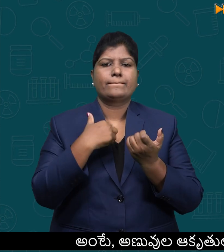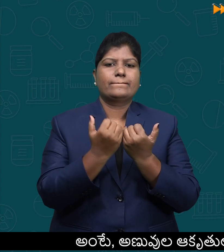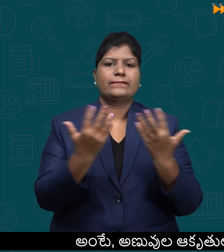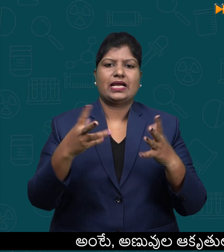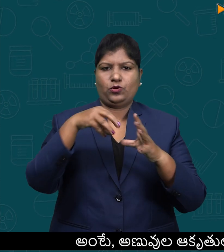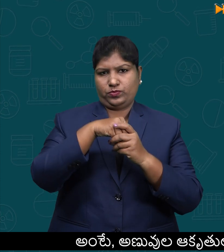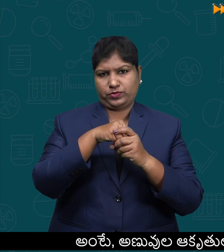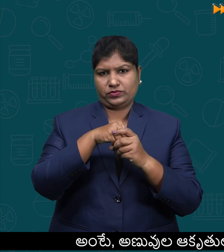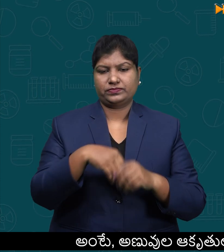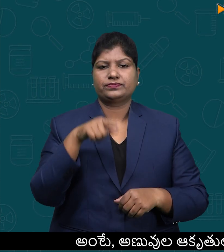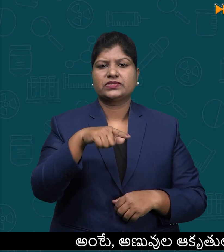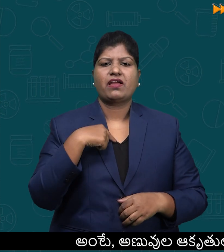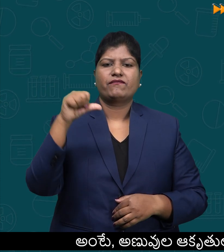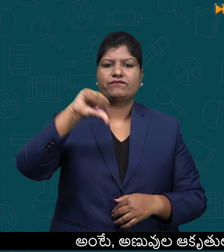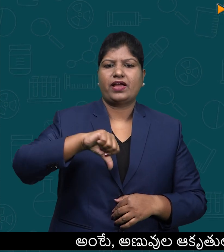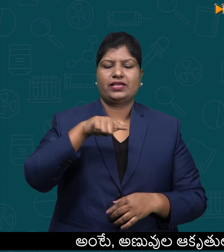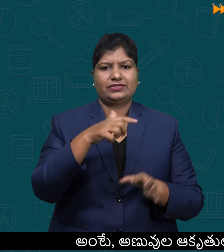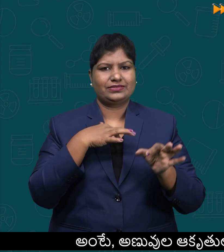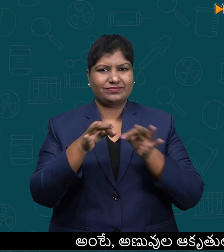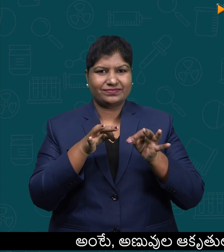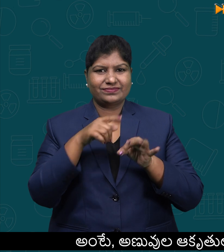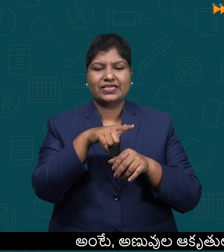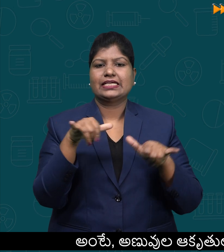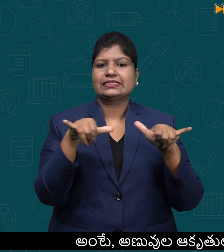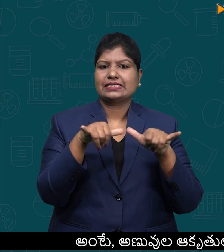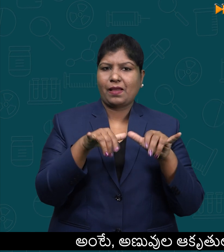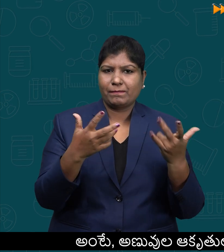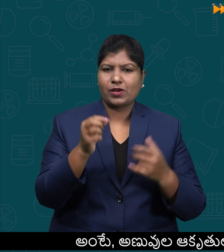అంటే అణువుల ఆకృతులను వివరించడంలో విఫలమవుతుంది.